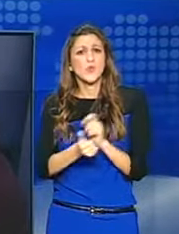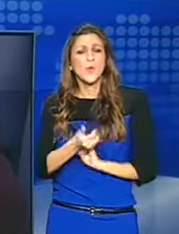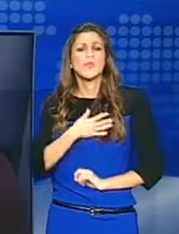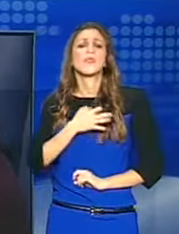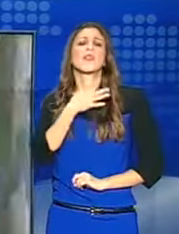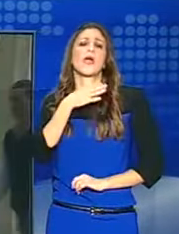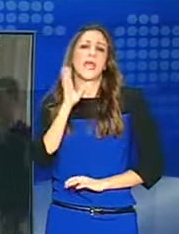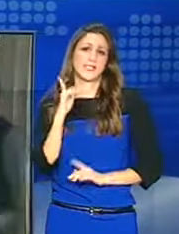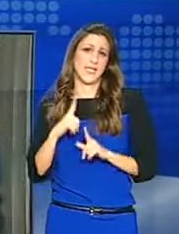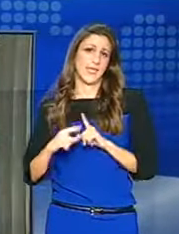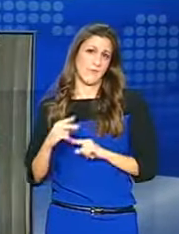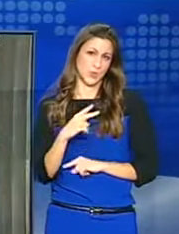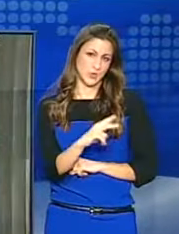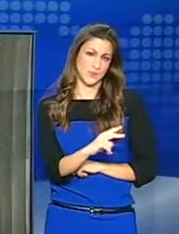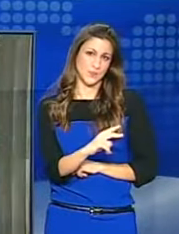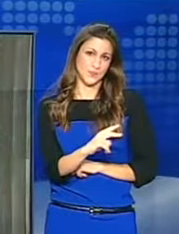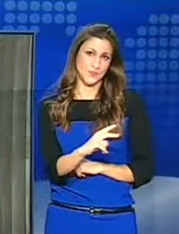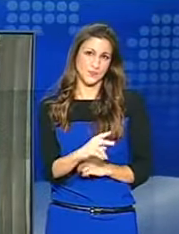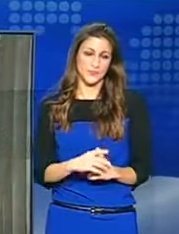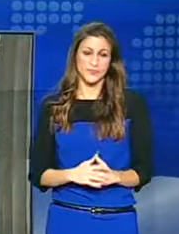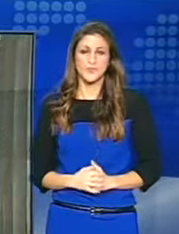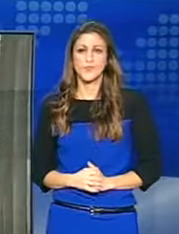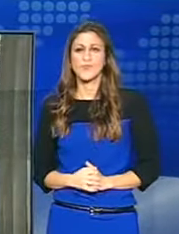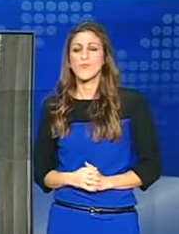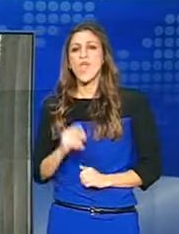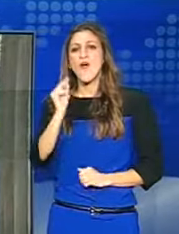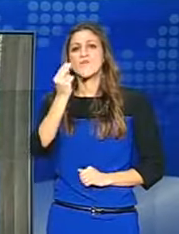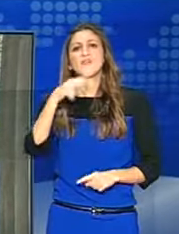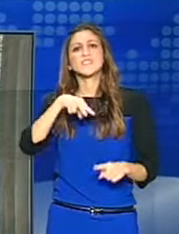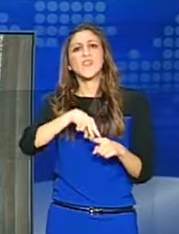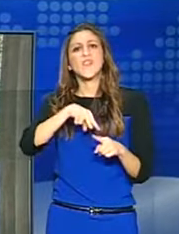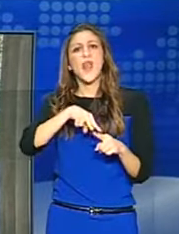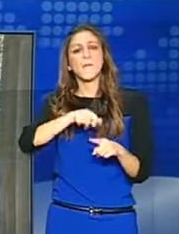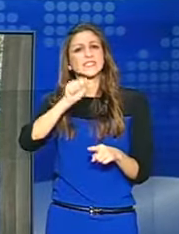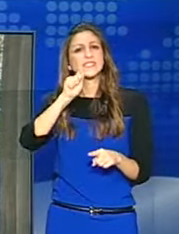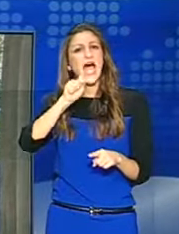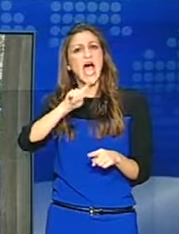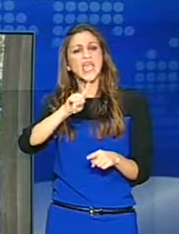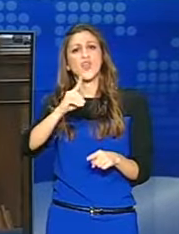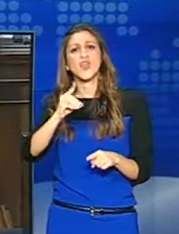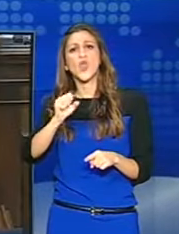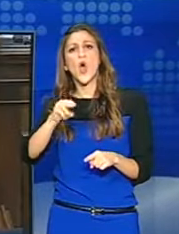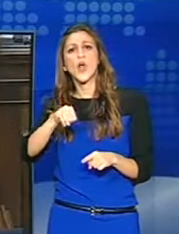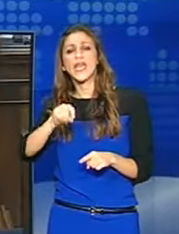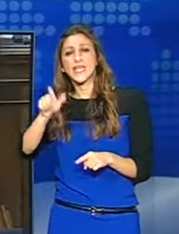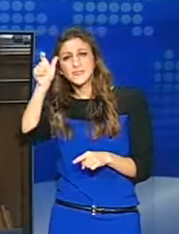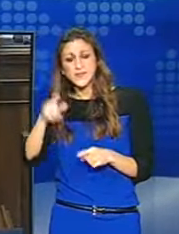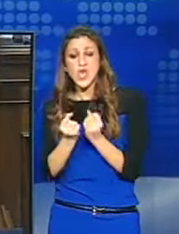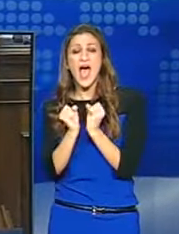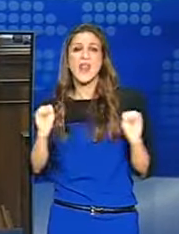ιδιωτικοποιήσεις ανεξαρτητοποιήθηκε από το πασοκ ο βουλευτής δράμας χρήστος αηδόνης ο κύριος αδώνια λεξες κάνει επίσημα αυτό που